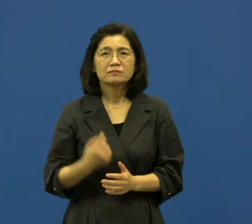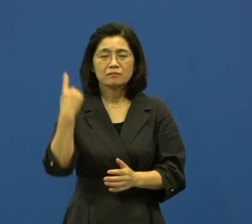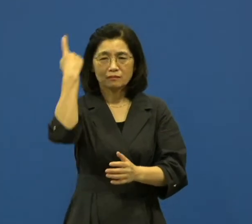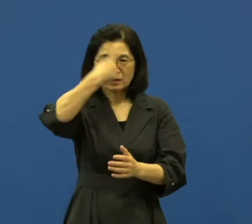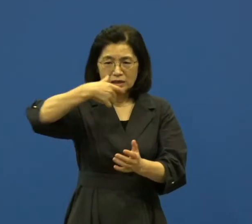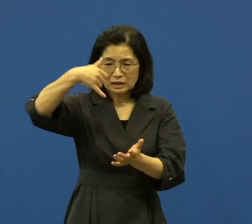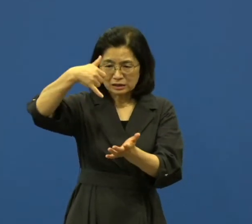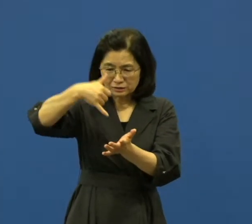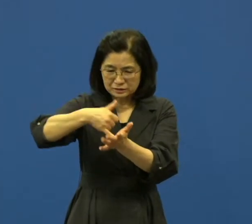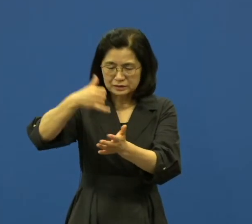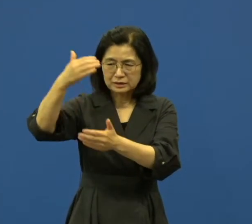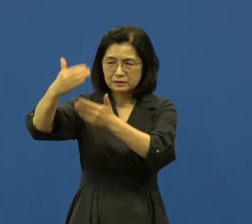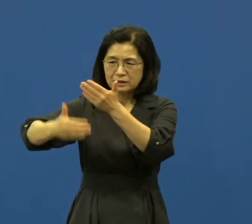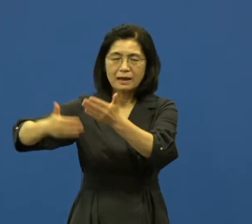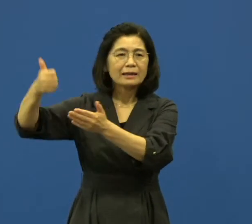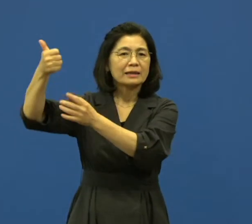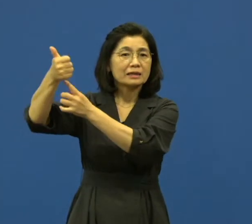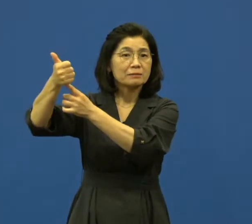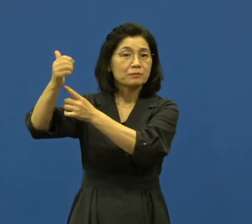인격적인 하나님이시라는 거죠.